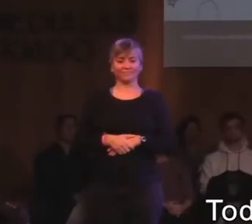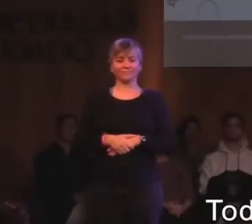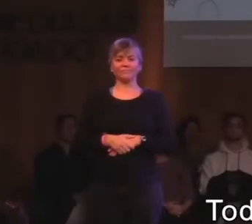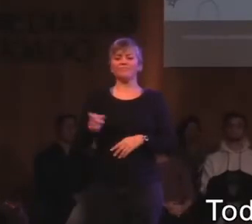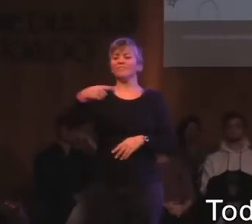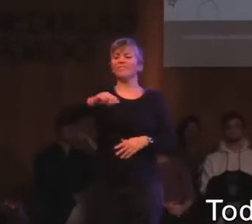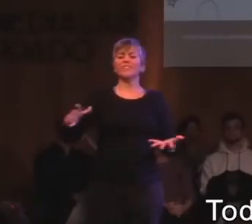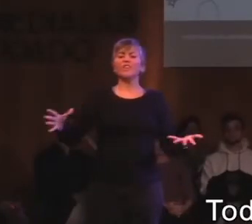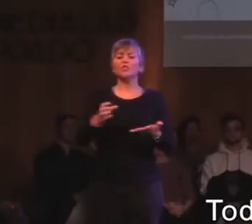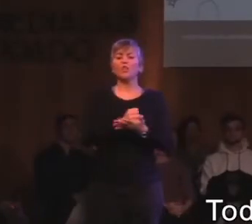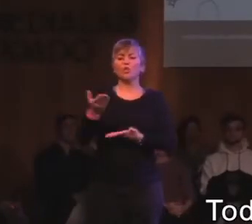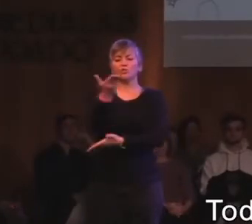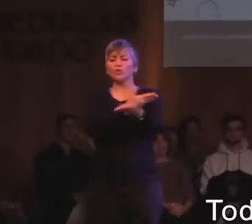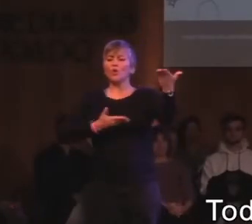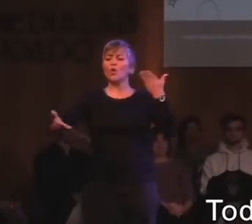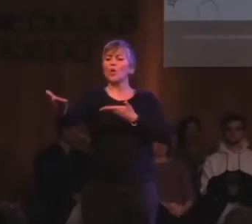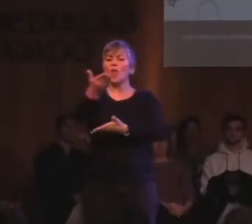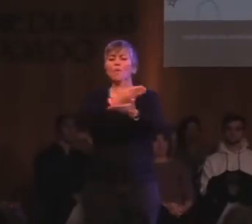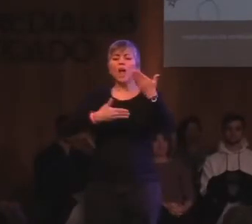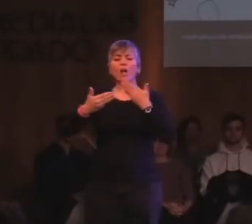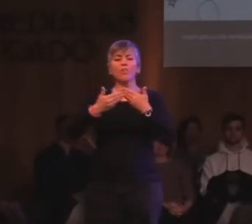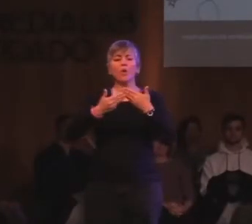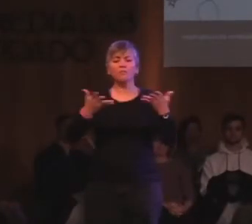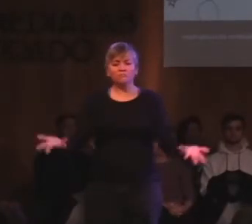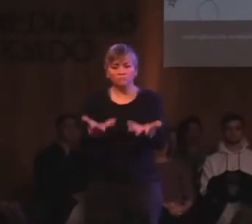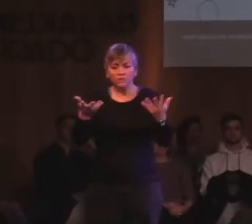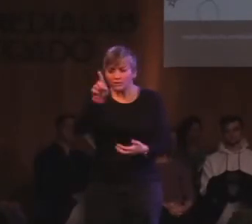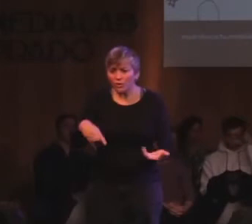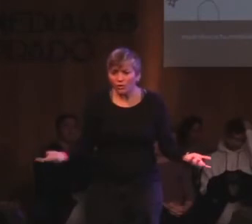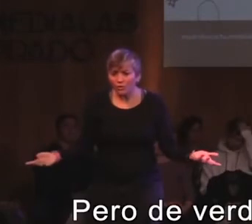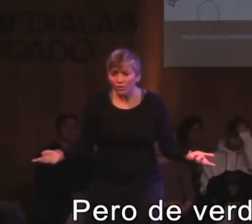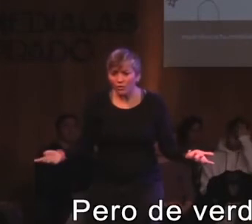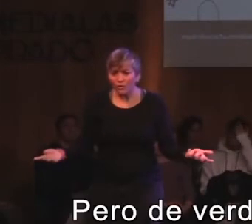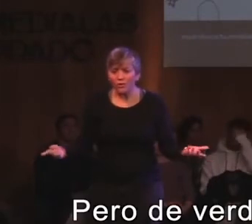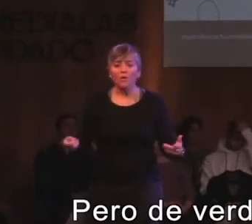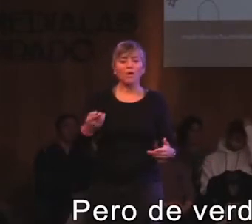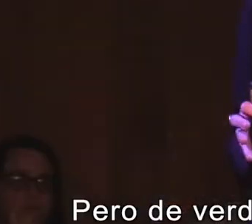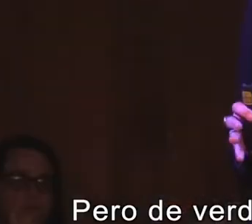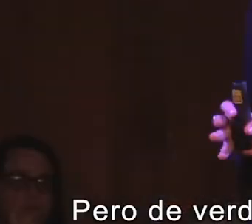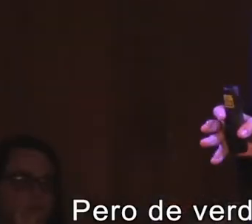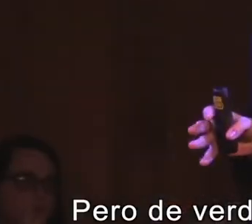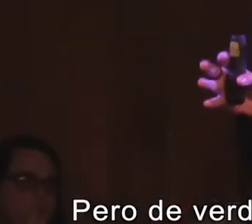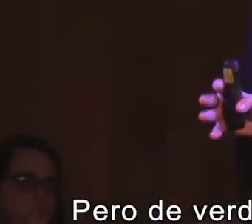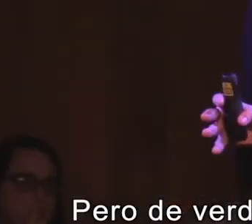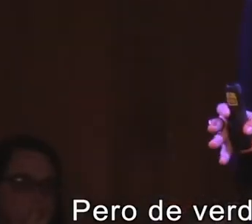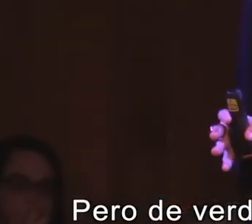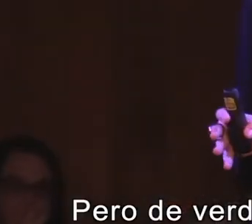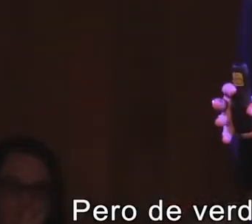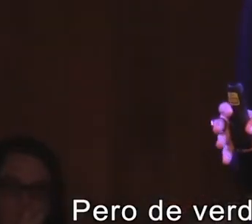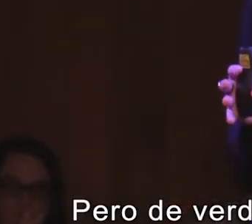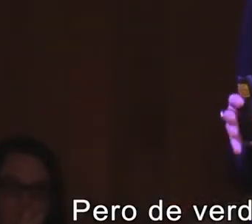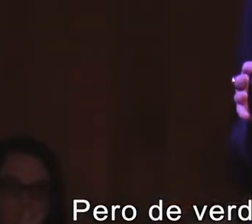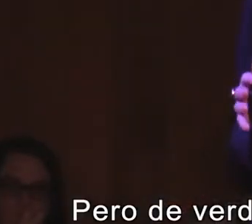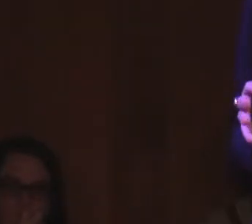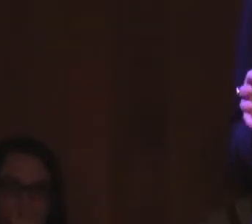Todos quieren promover la colaboración entre los diferentes, especialmente entre funcionarios y ciudadanos. Pero, ¿de verdad alguna vez imaginaron